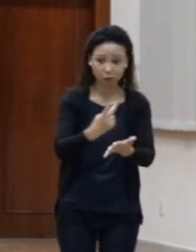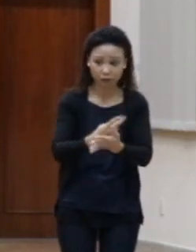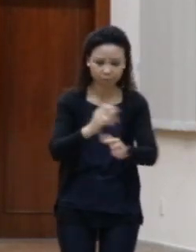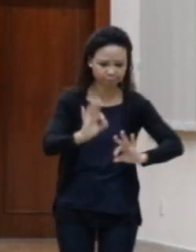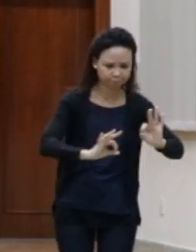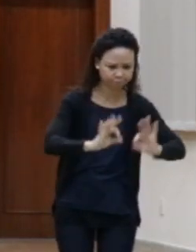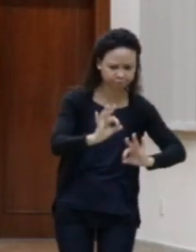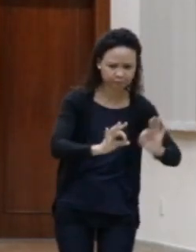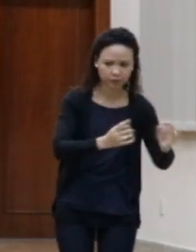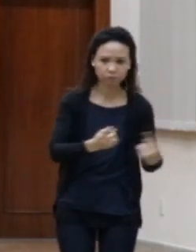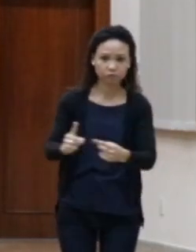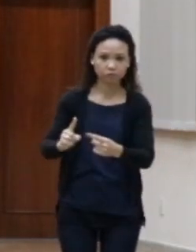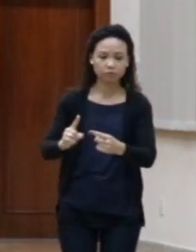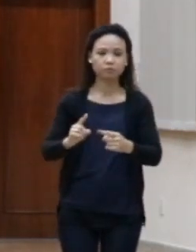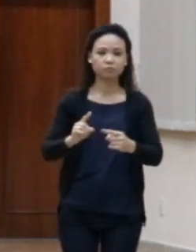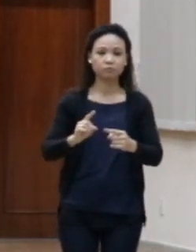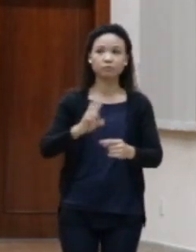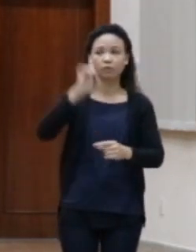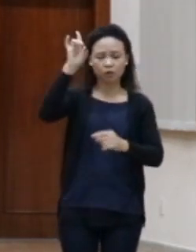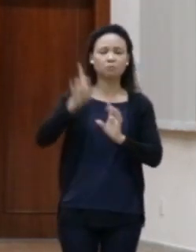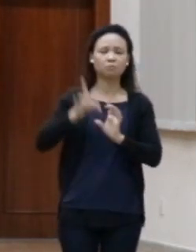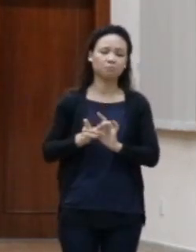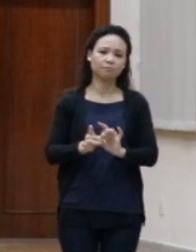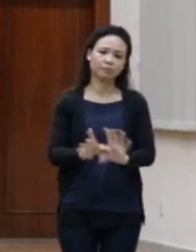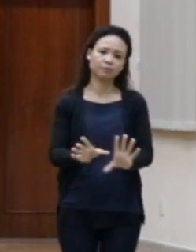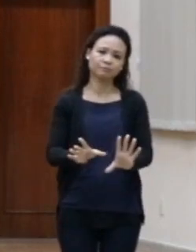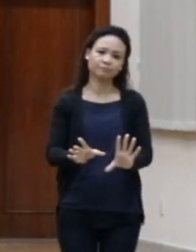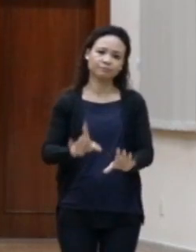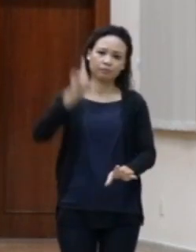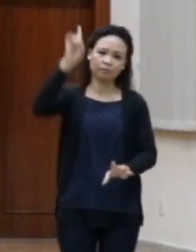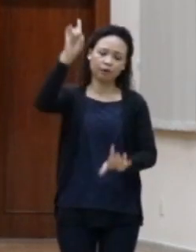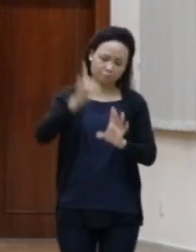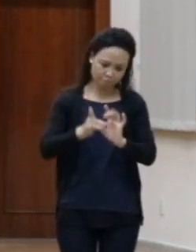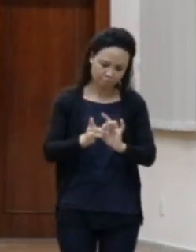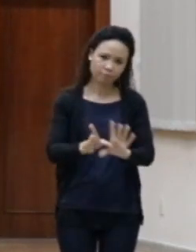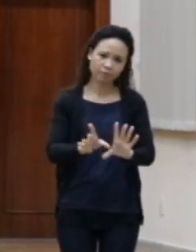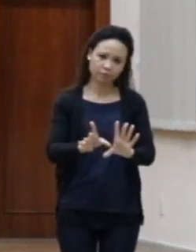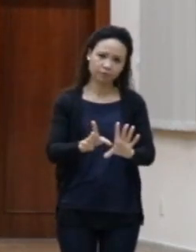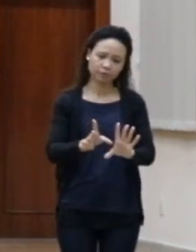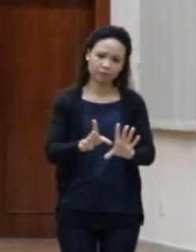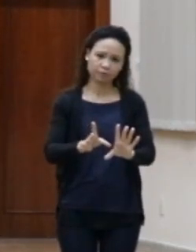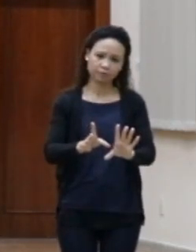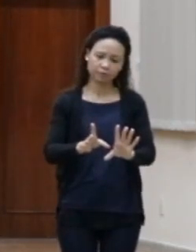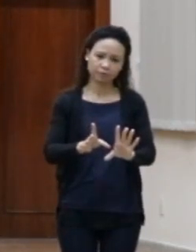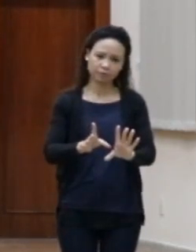pela sua vontade. Sim, existe causa.